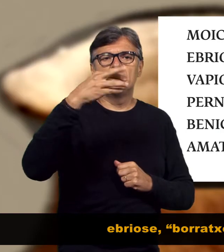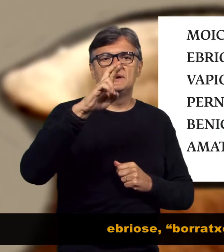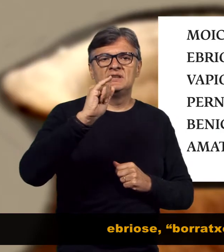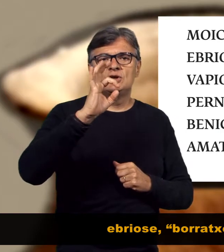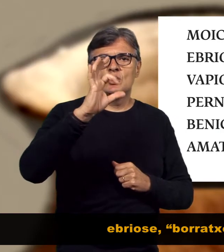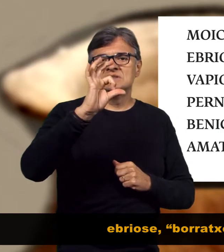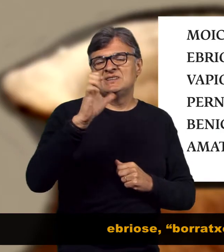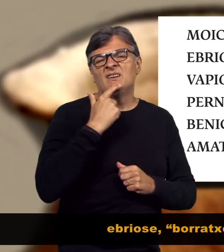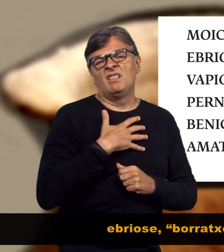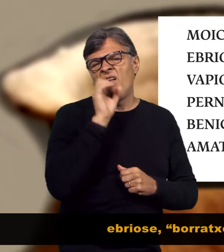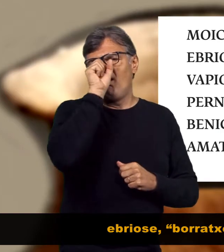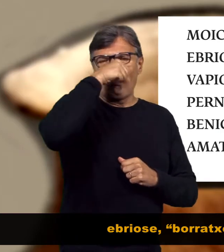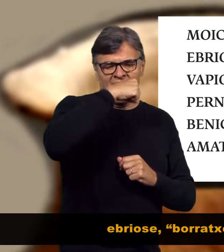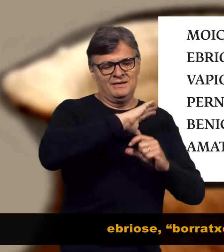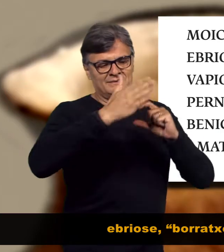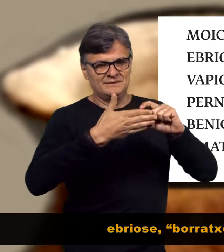EBRIOSE, borratxo, equival a 4.